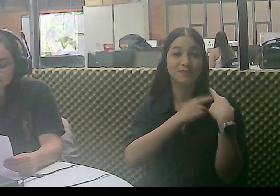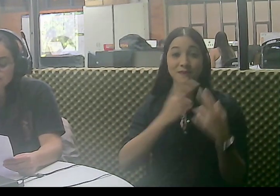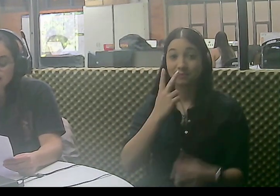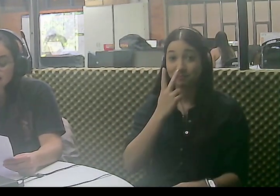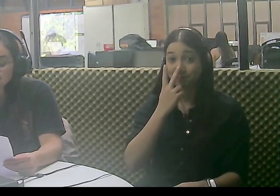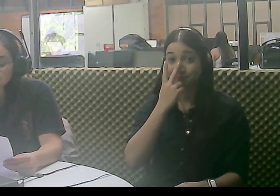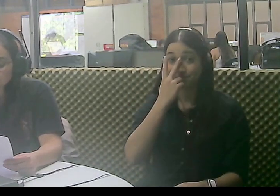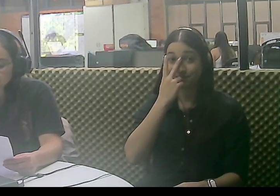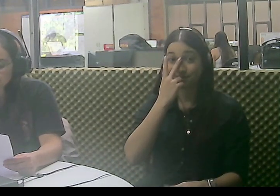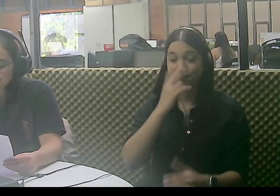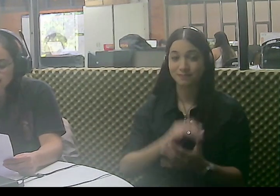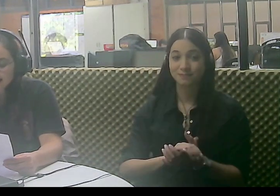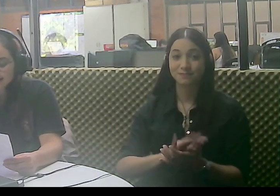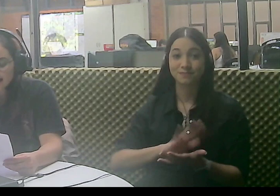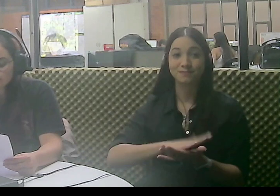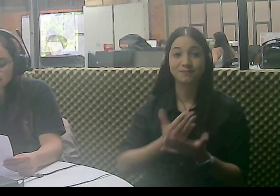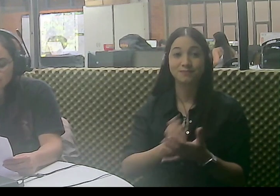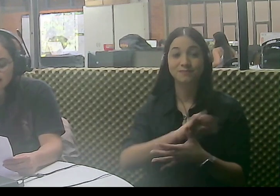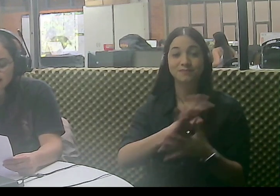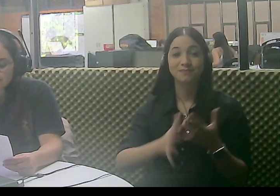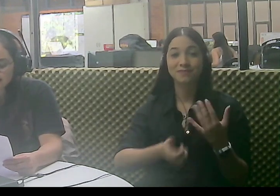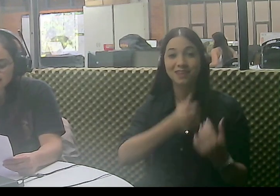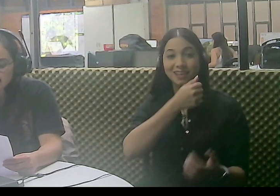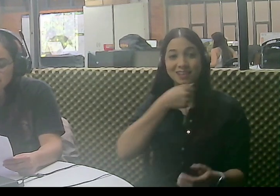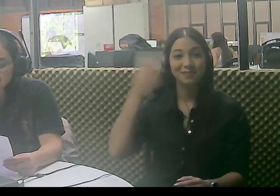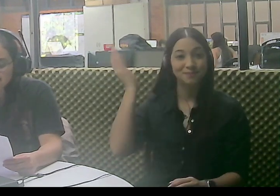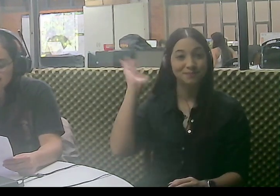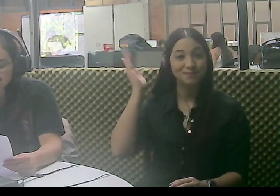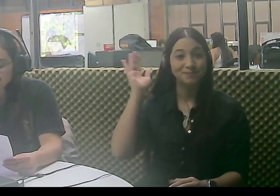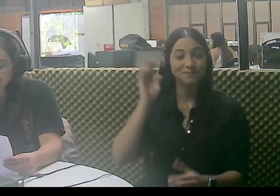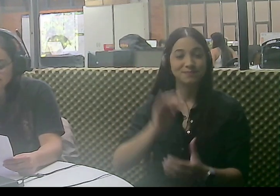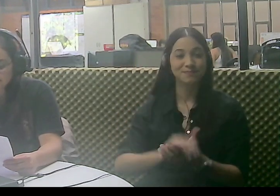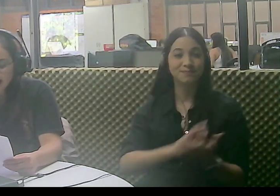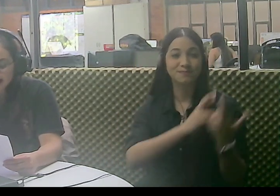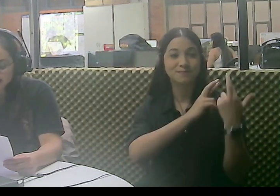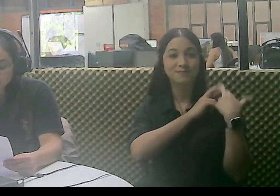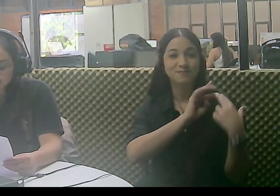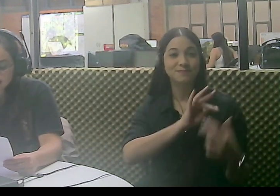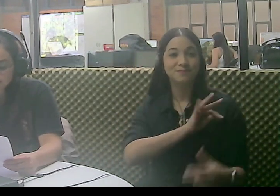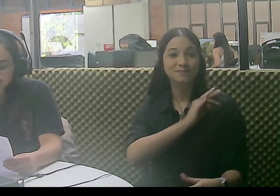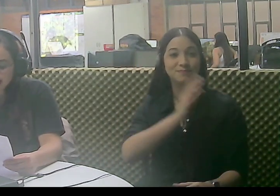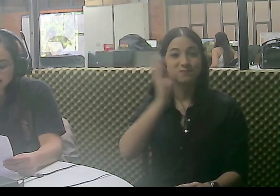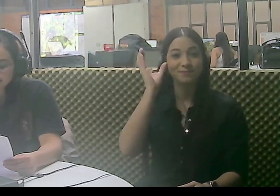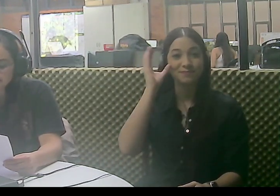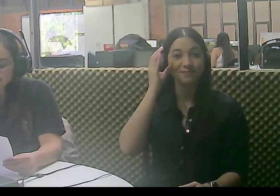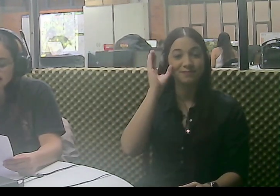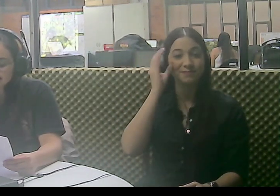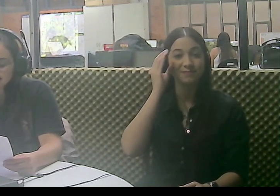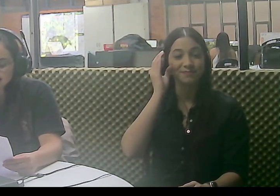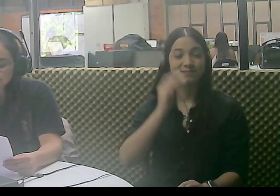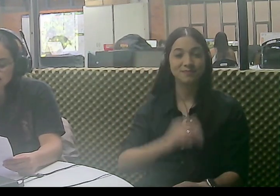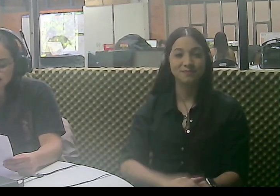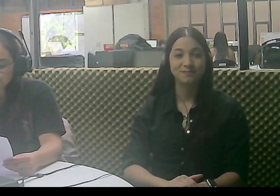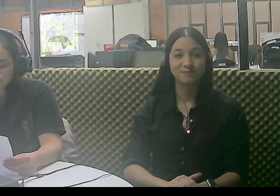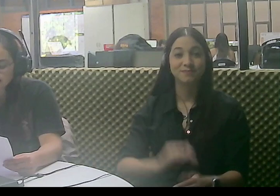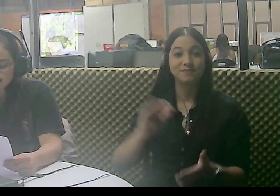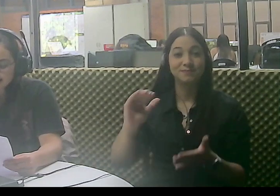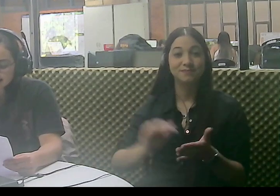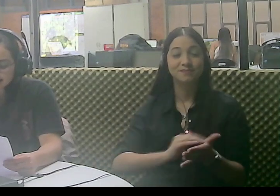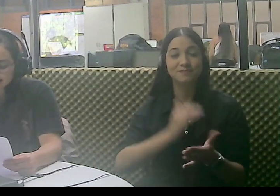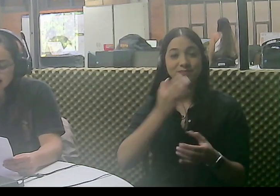edição, Vanessa Gianotti. Tradução em Libras, Amanda Valentim. Responsável técnico, Cristiano